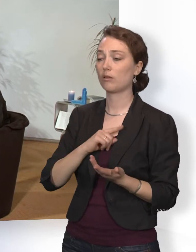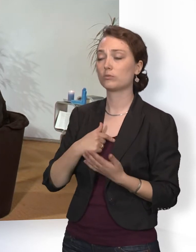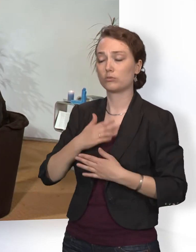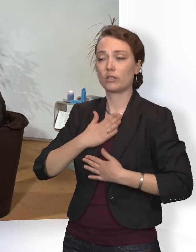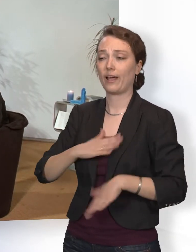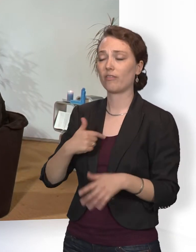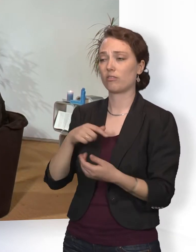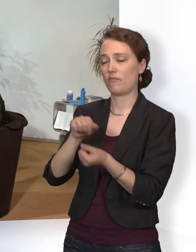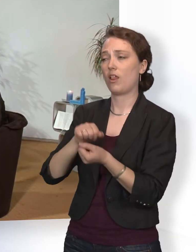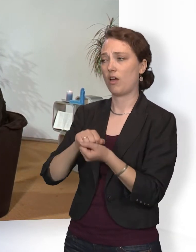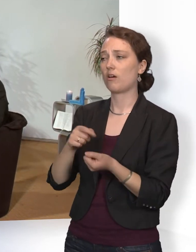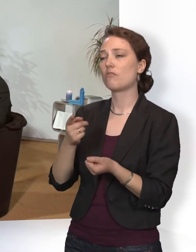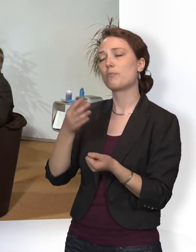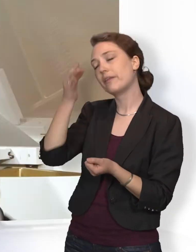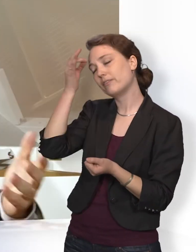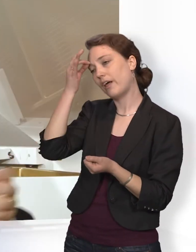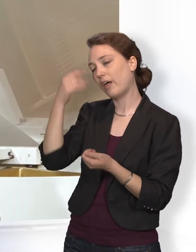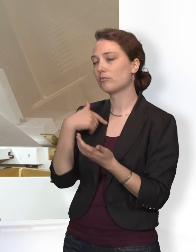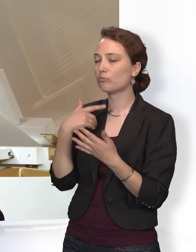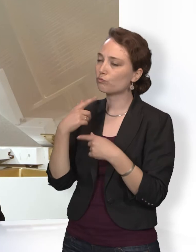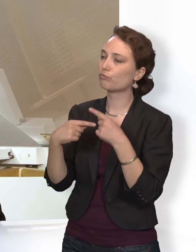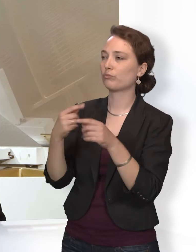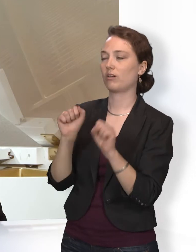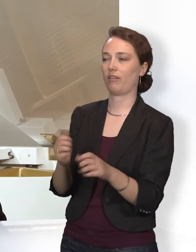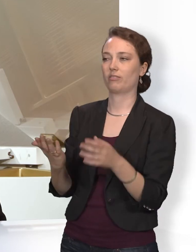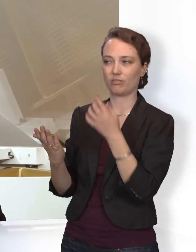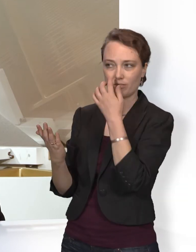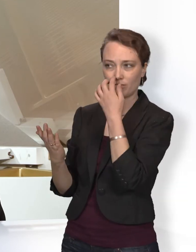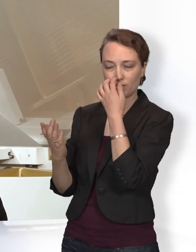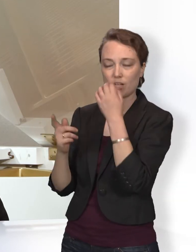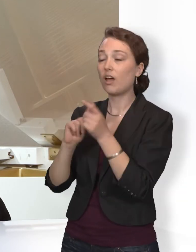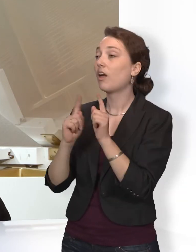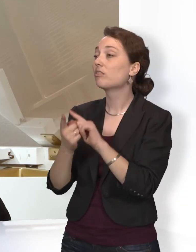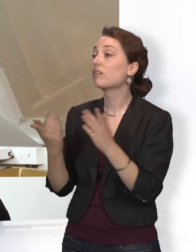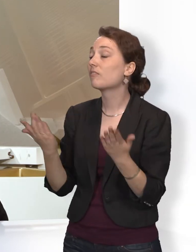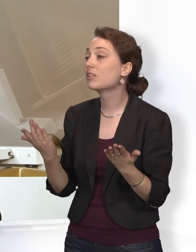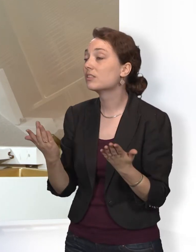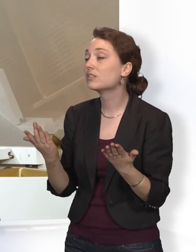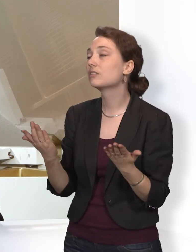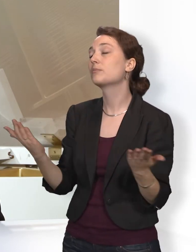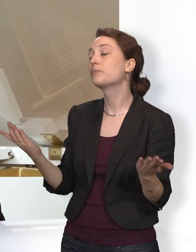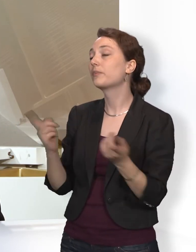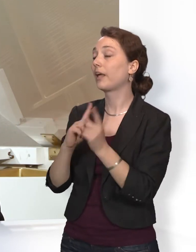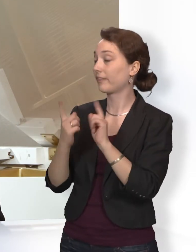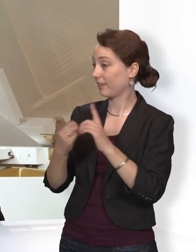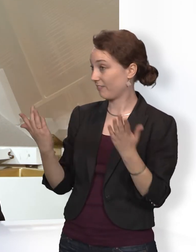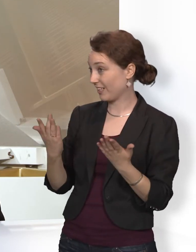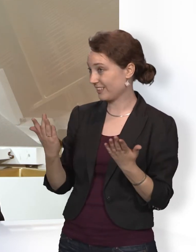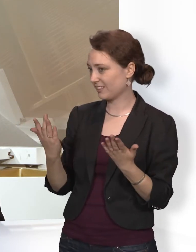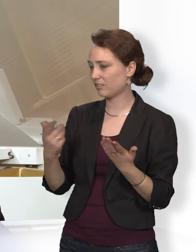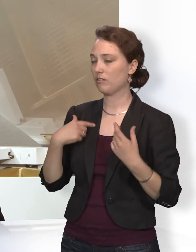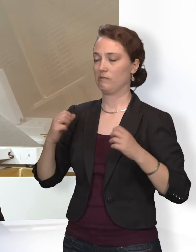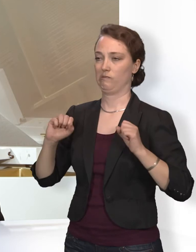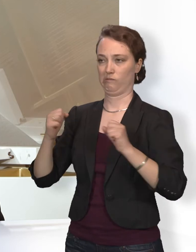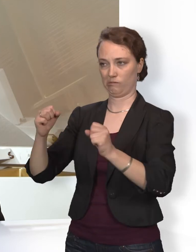diesen Ideen nachgehen. So, was hat sich jetzt geändert? Geändert hat eben sich das mit dem Macher